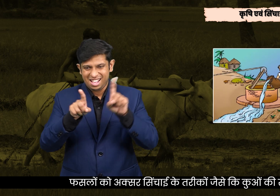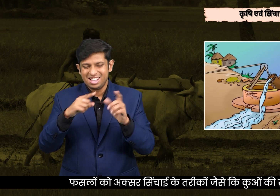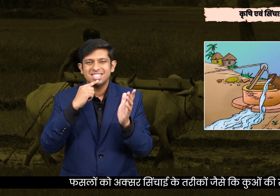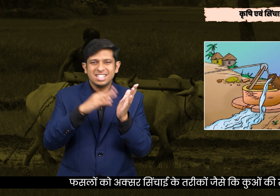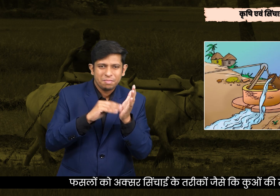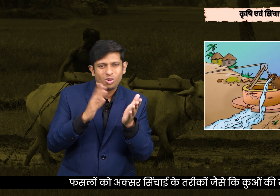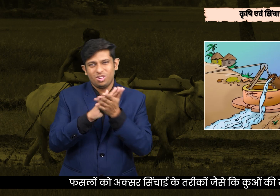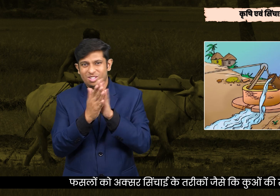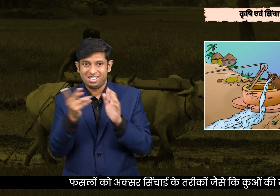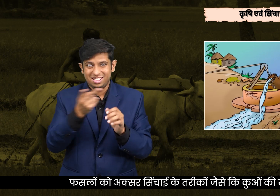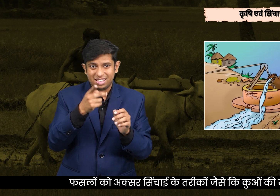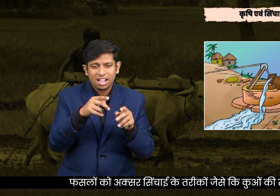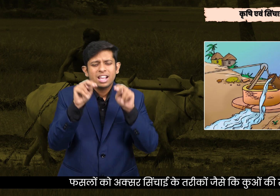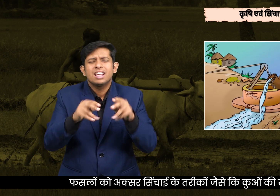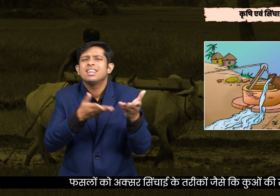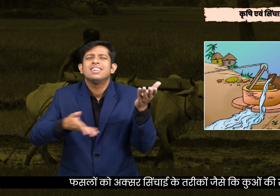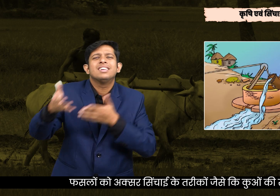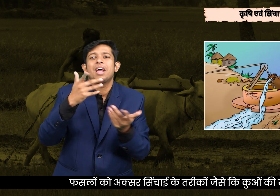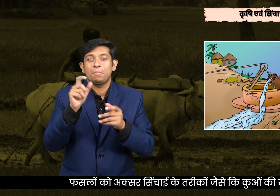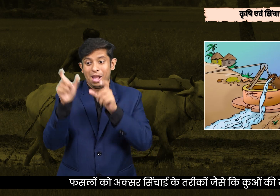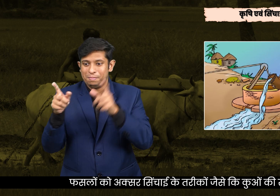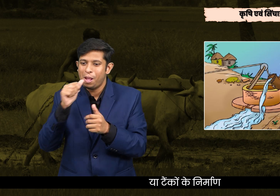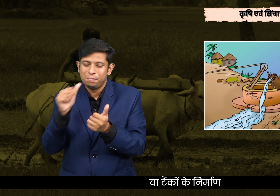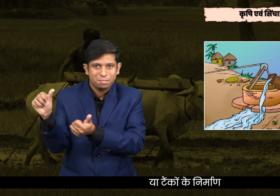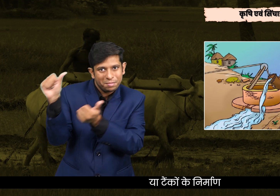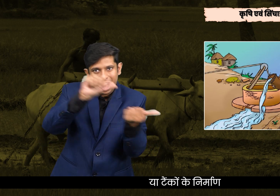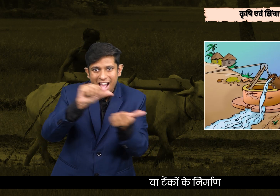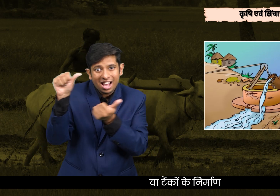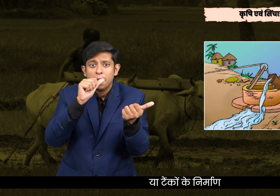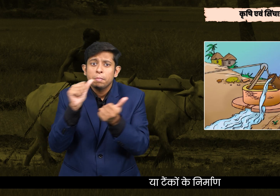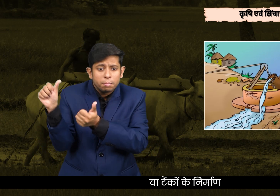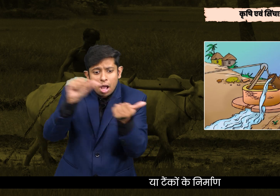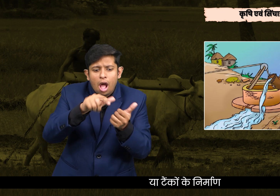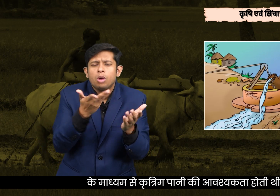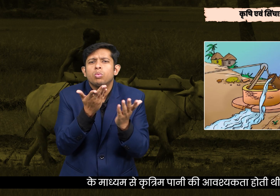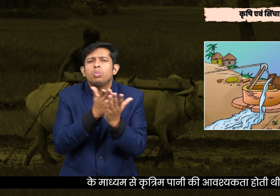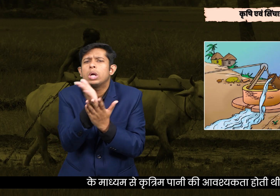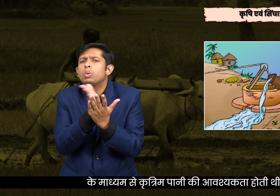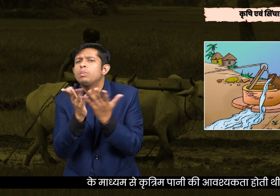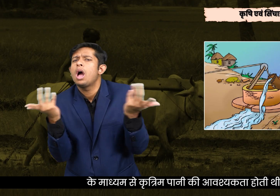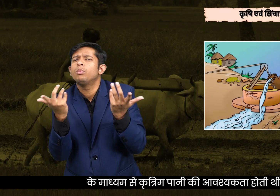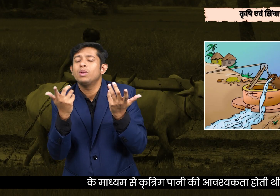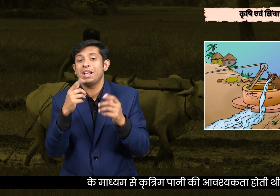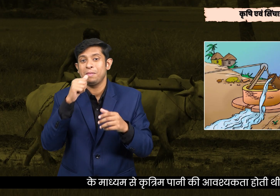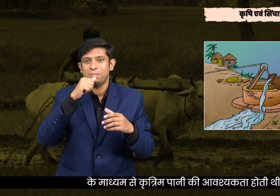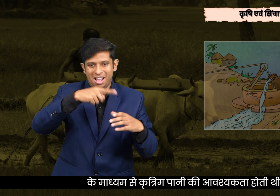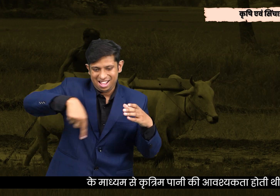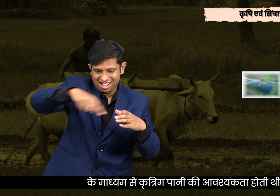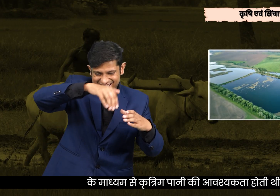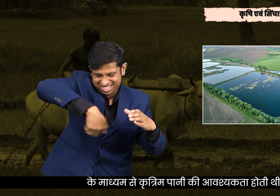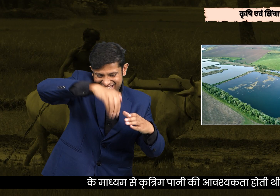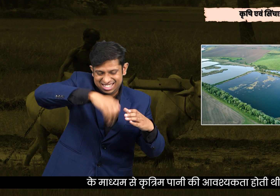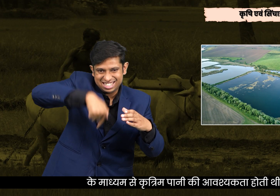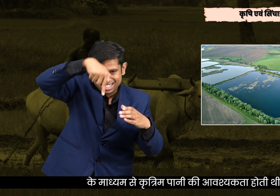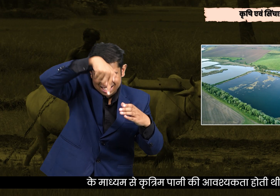फसलों को अक्सर सिंचाई के तरीकों से, जैसे कि कुओं की खुदाई या टैंकों के निर्माण के माध्यम से